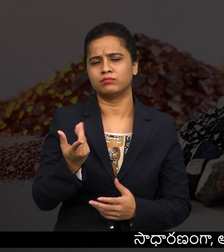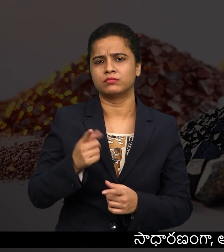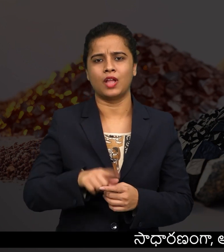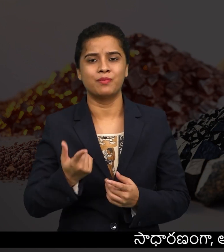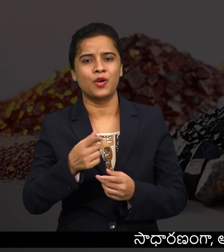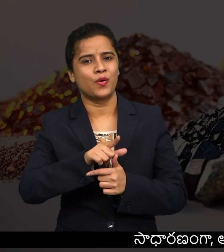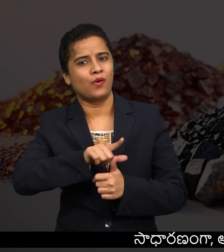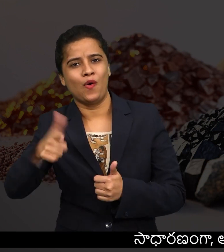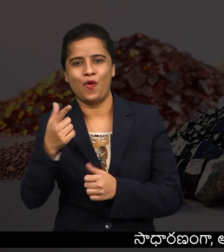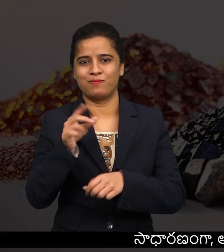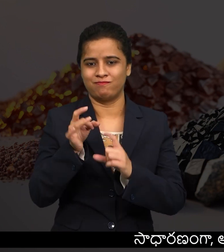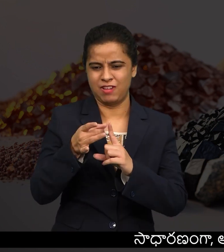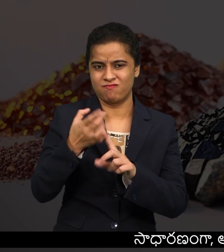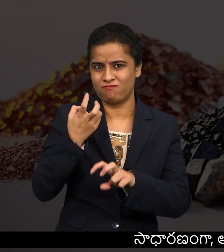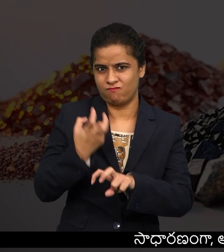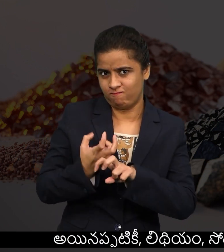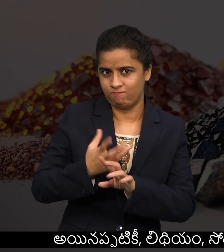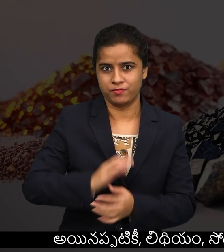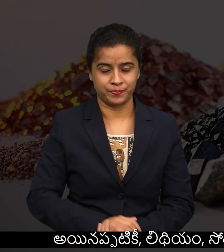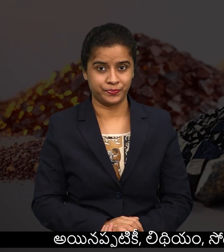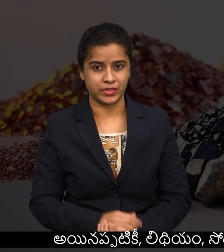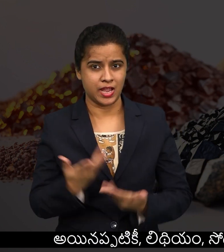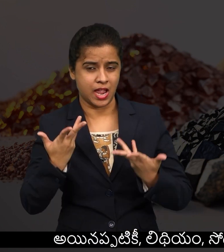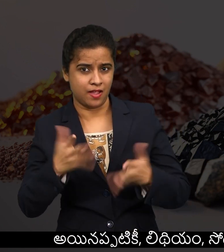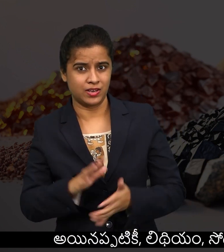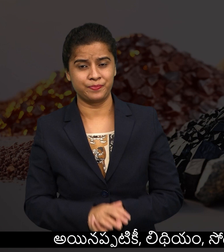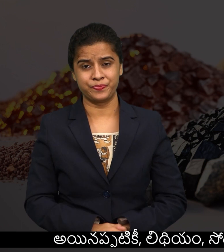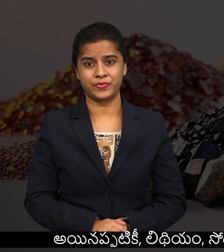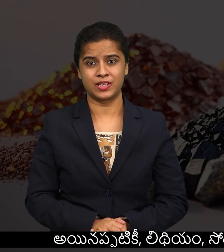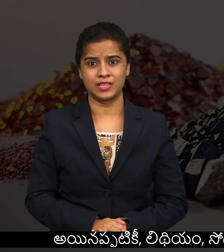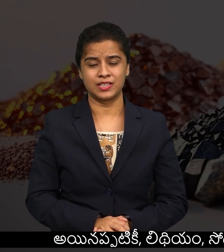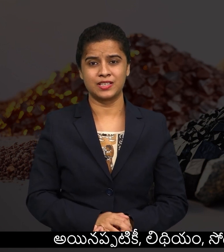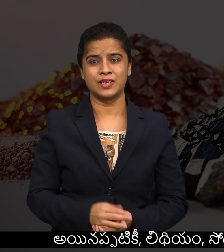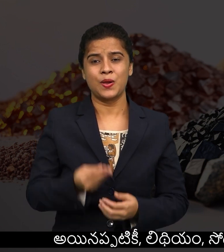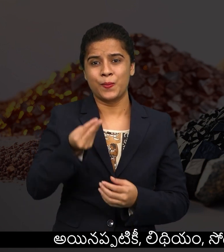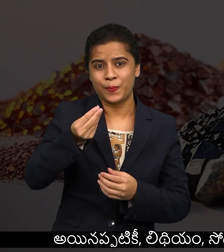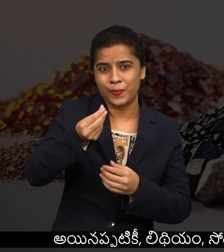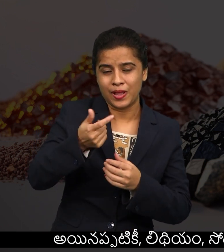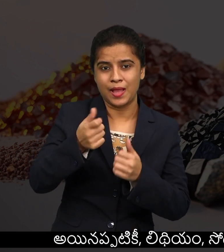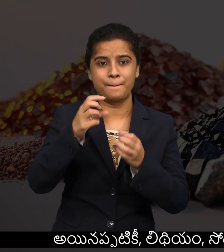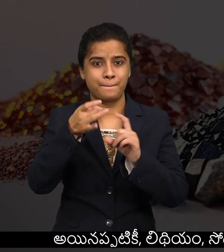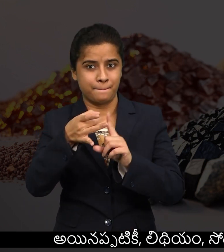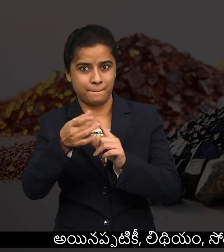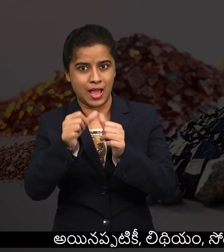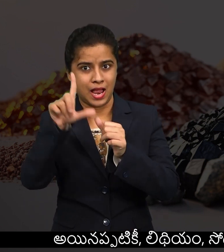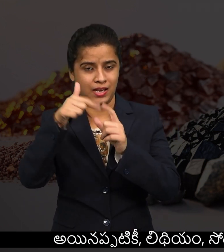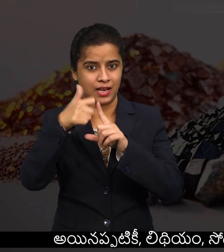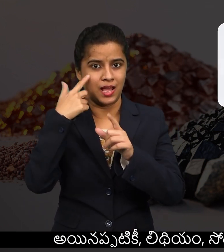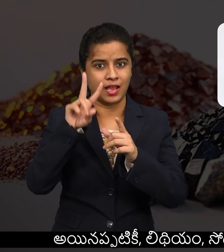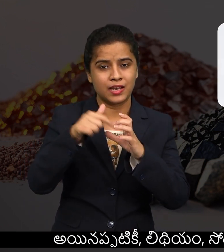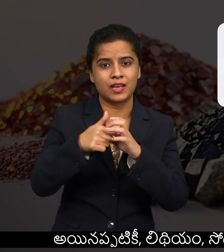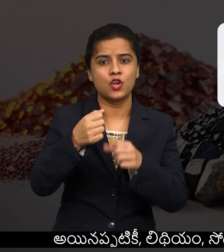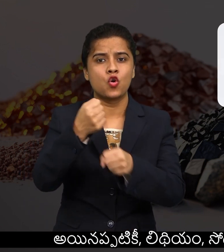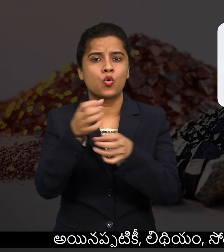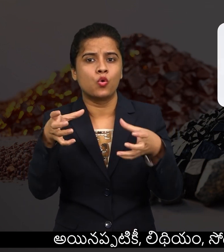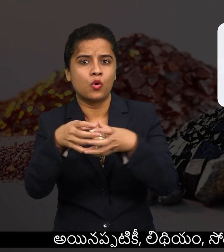సాధారణంగా అన్ని లోహాలు గట్టిగా ఉంటాయి. అయినప్పటికీ లిథియం, సోడియం మరియు పొటాషియం వంటి గ్రూప్ 1